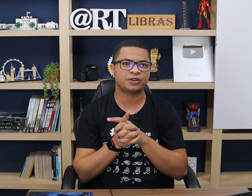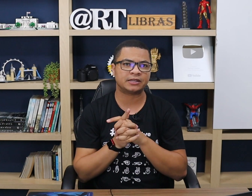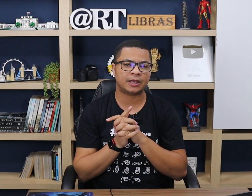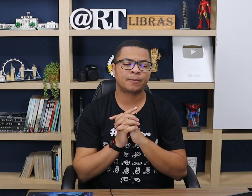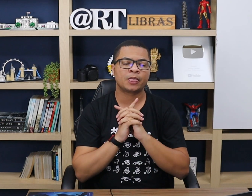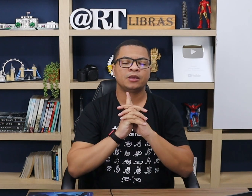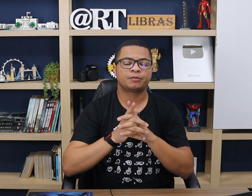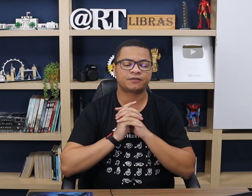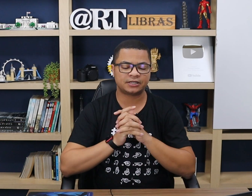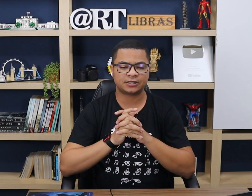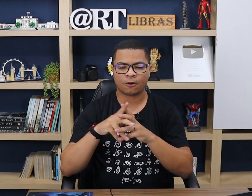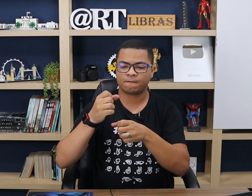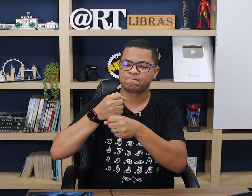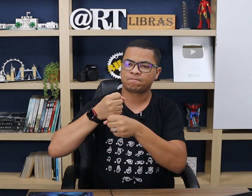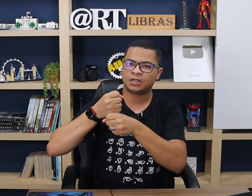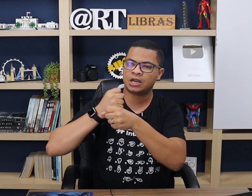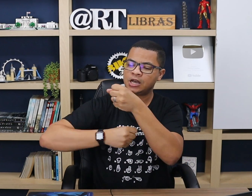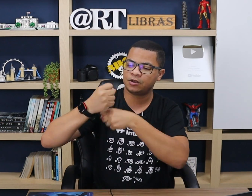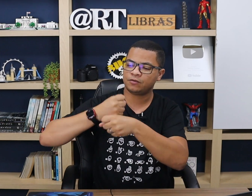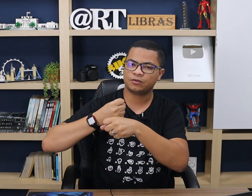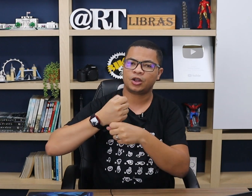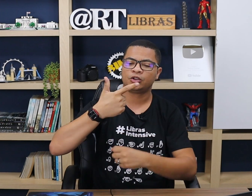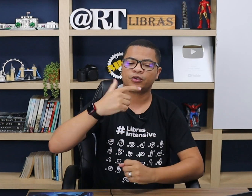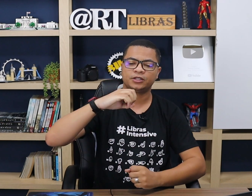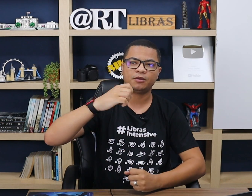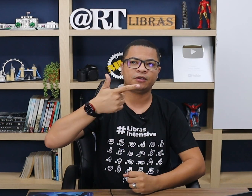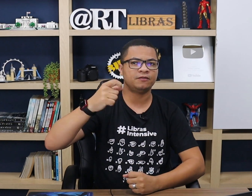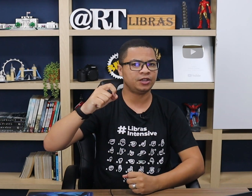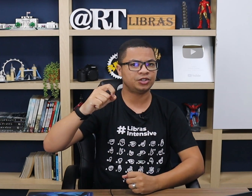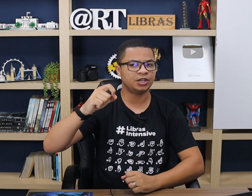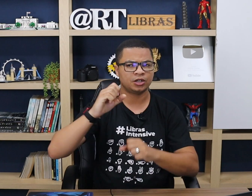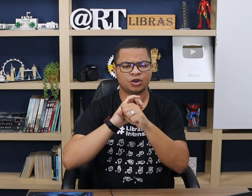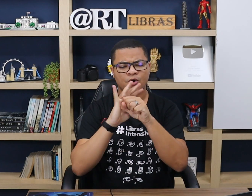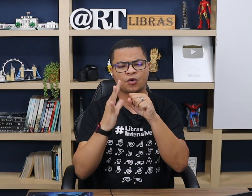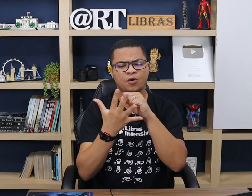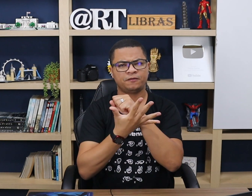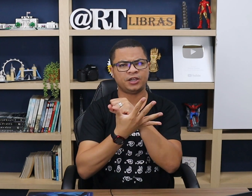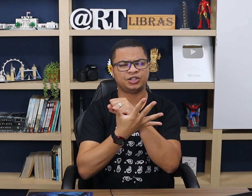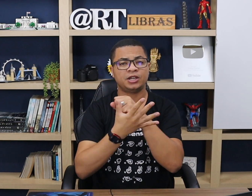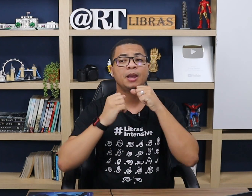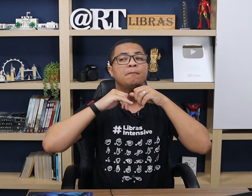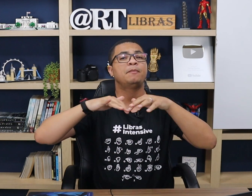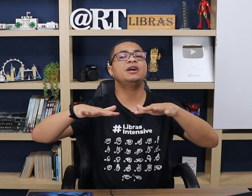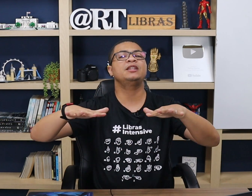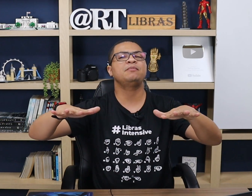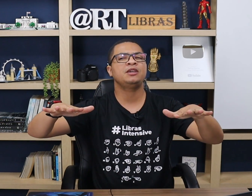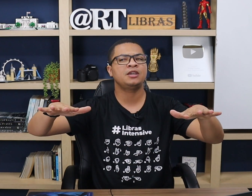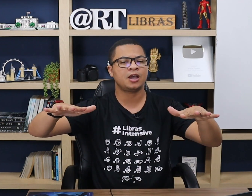pode fazer você pode fazer assim ó ano 2020 covid pandemia